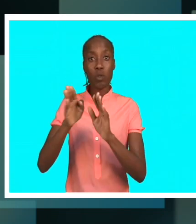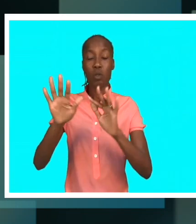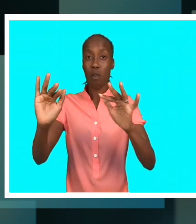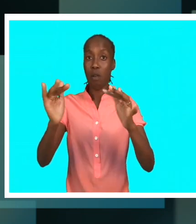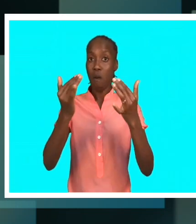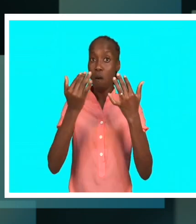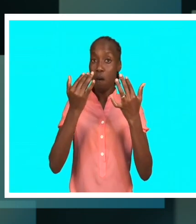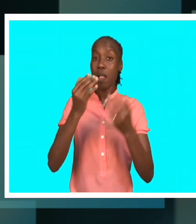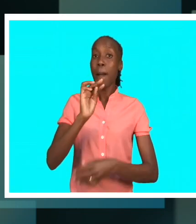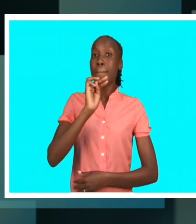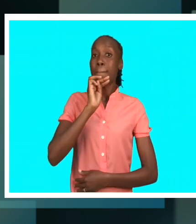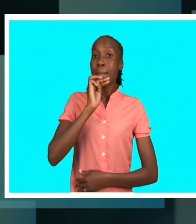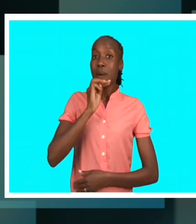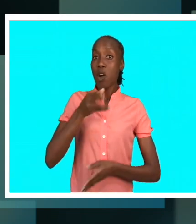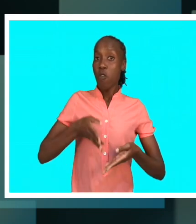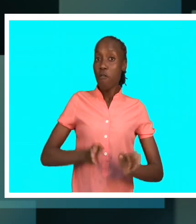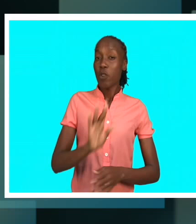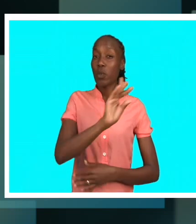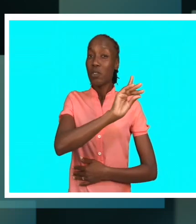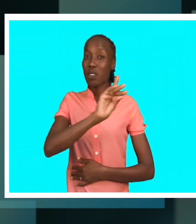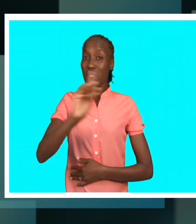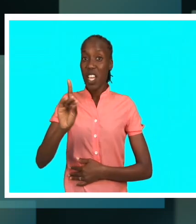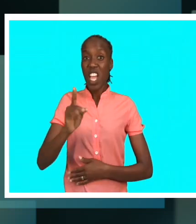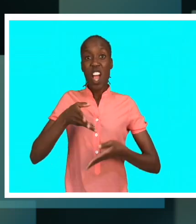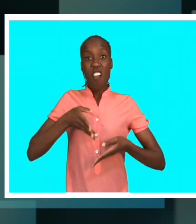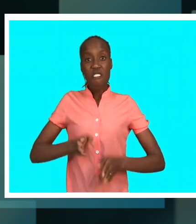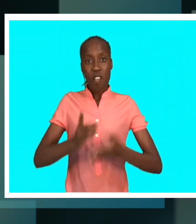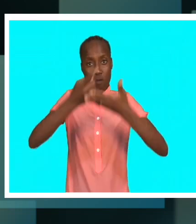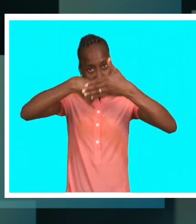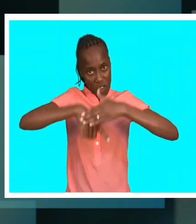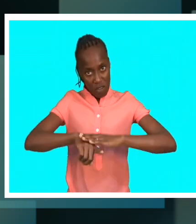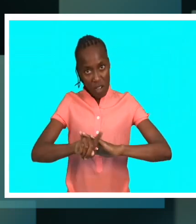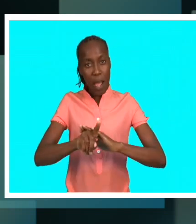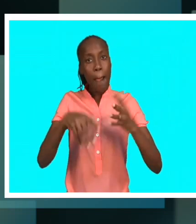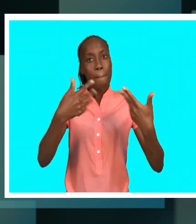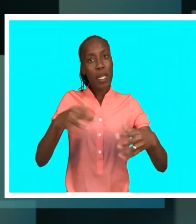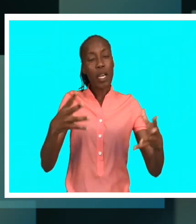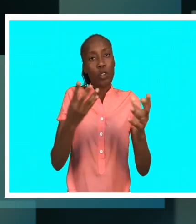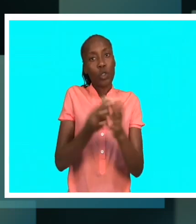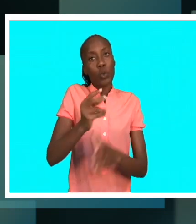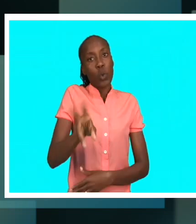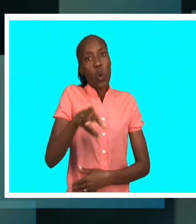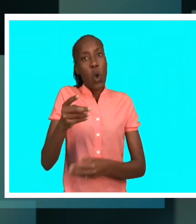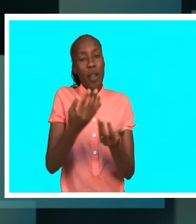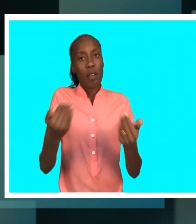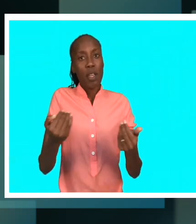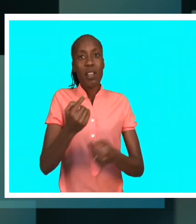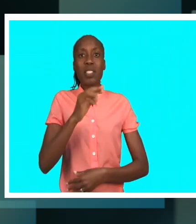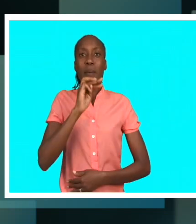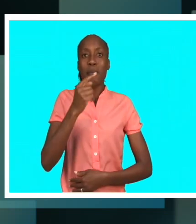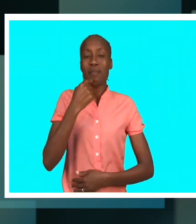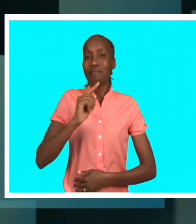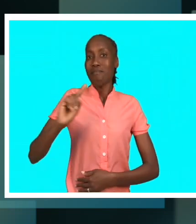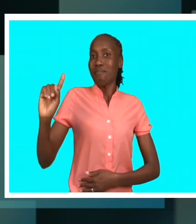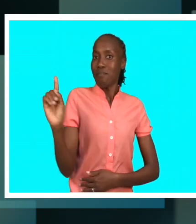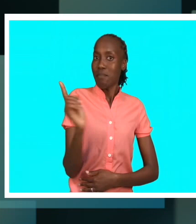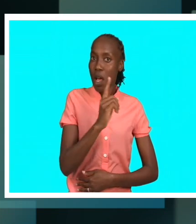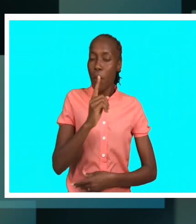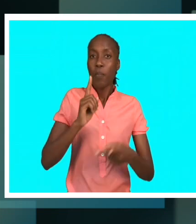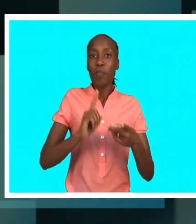pessoas quando olham uma mãe especial, quando os filhos tentam ir brincar com aquela criança, impede,